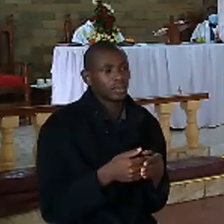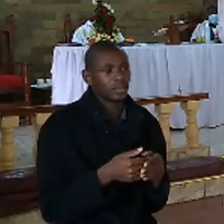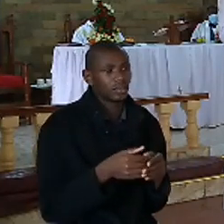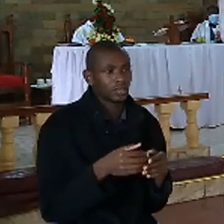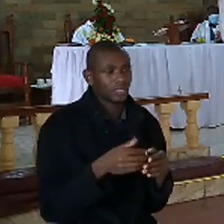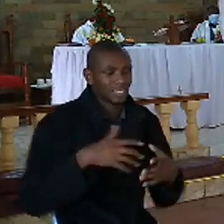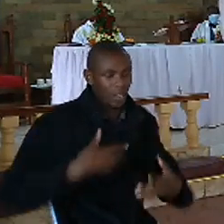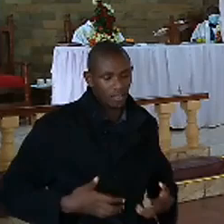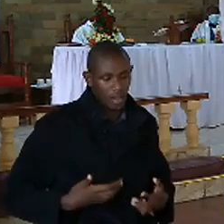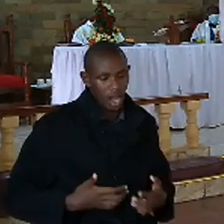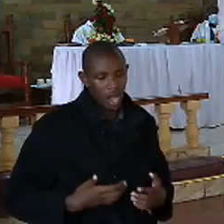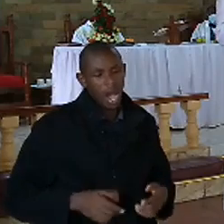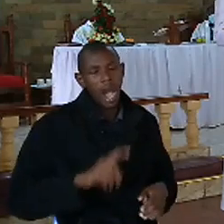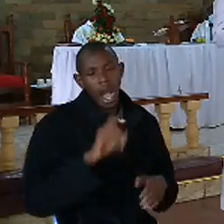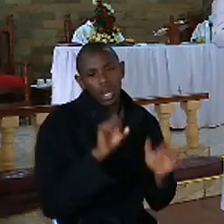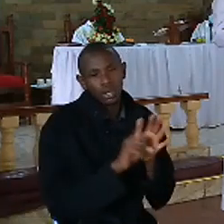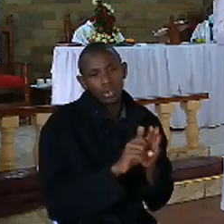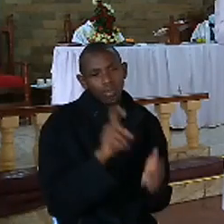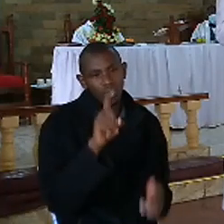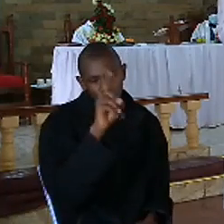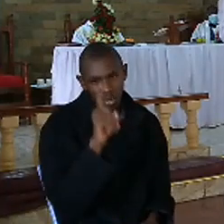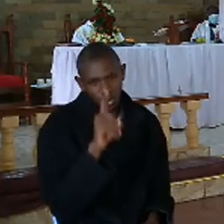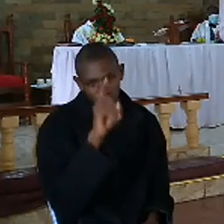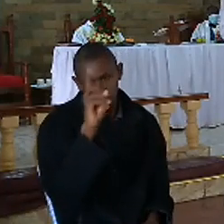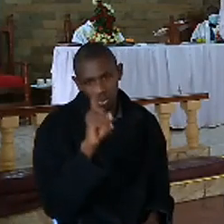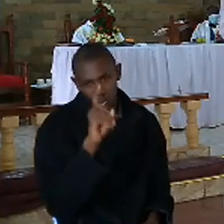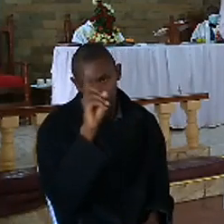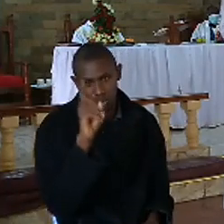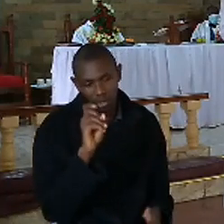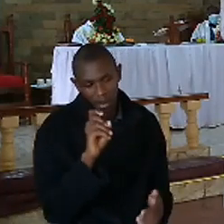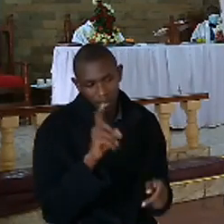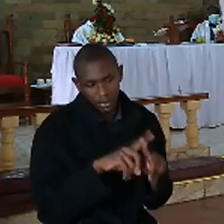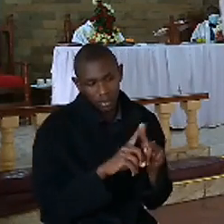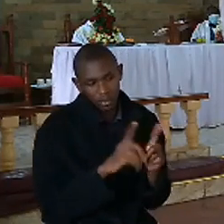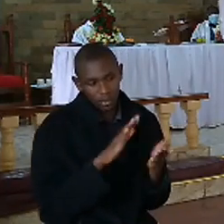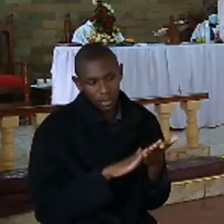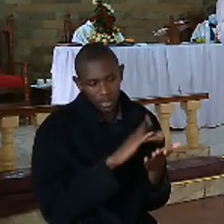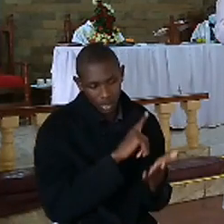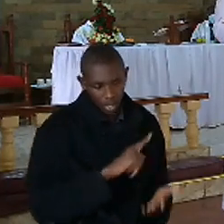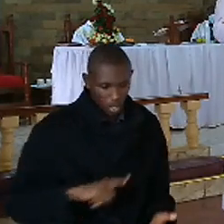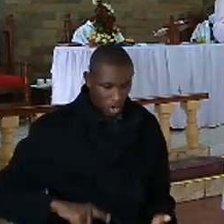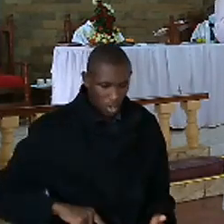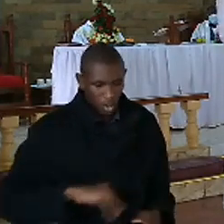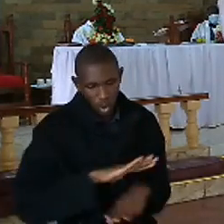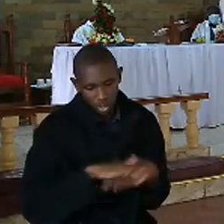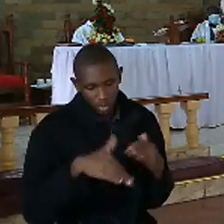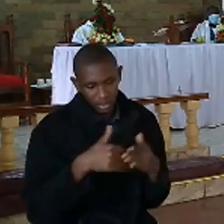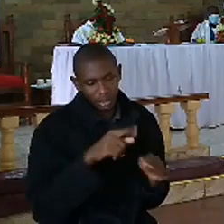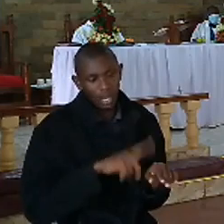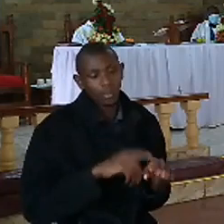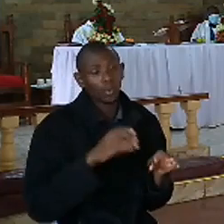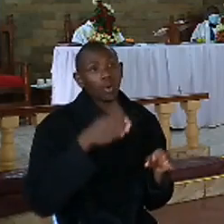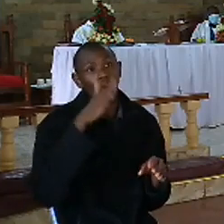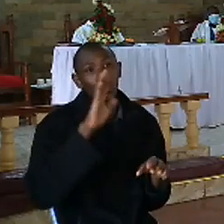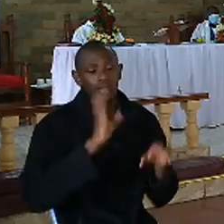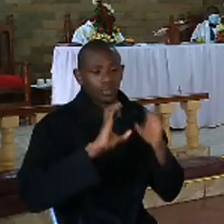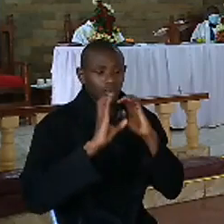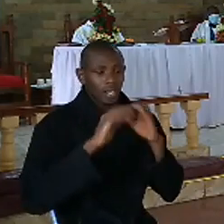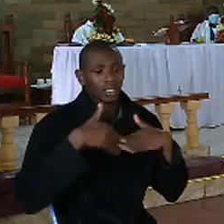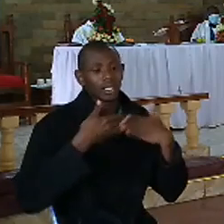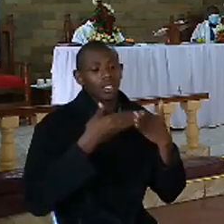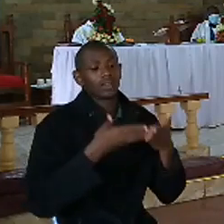na ciuria tukorwo ni hinya no ni tukugoca ngai ni tondu o hindi mwathani ni atwaragiria na agatuhe